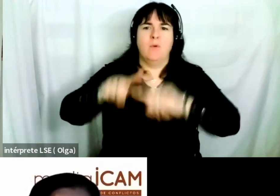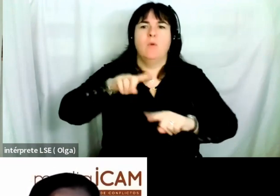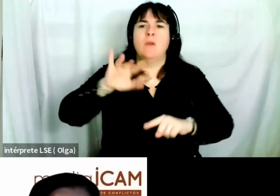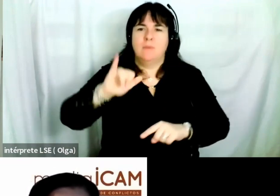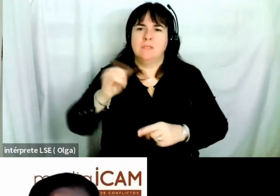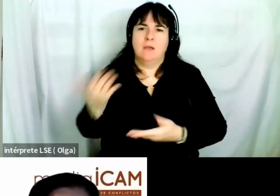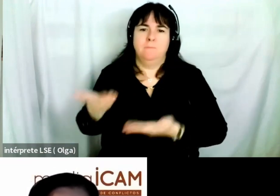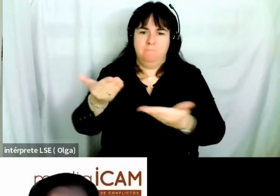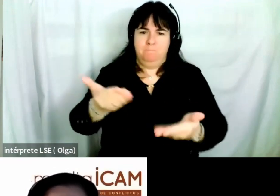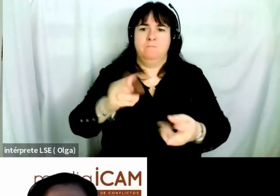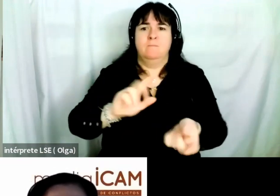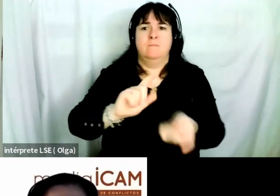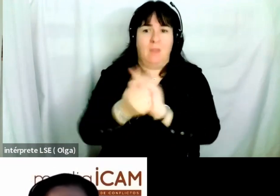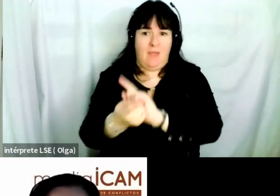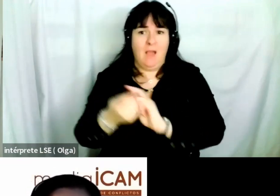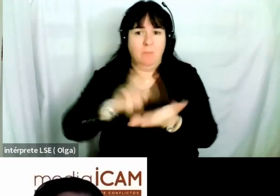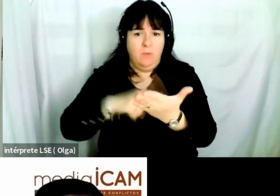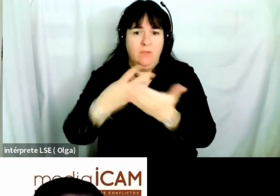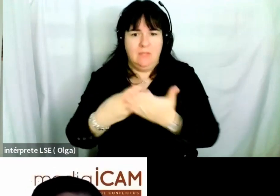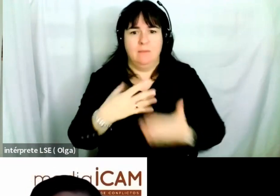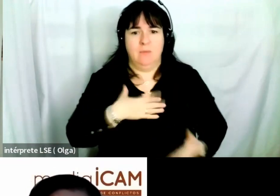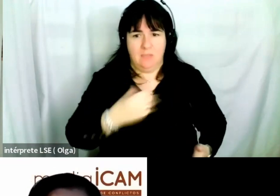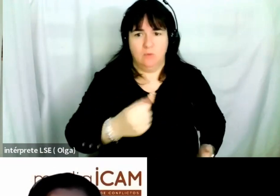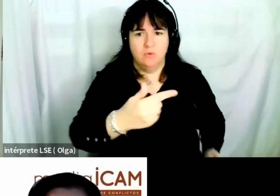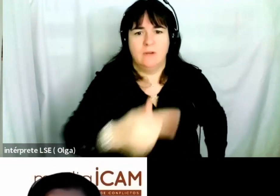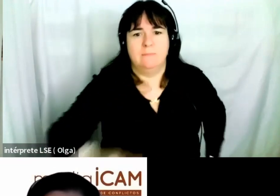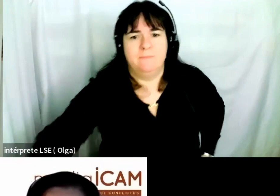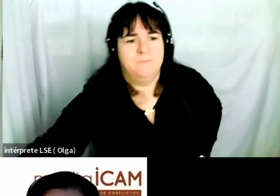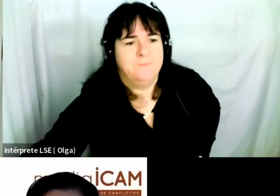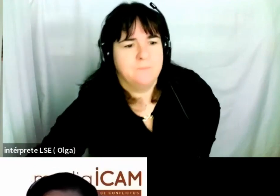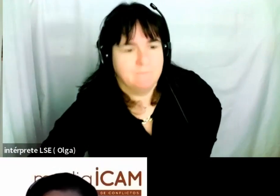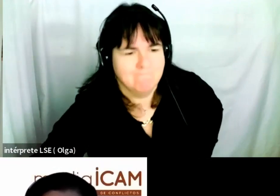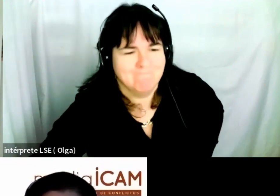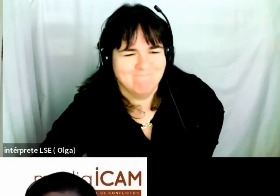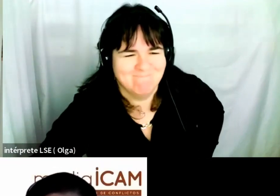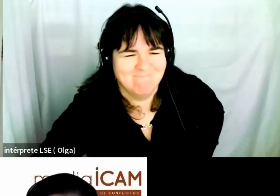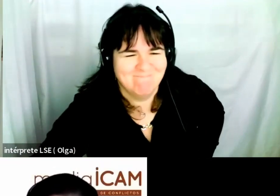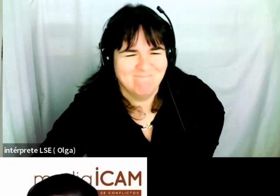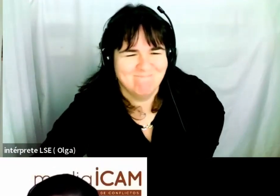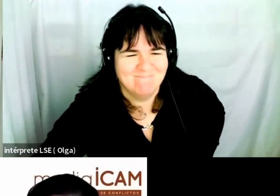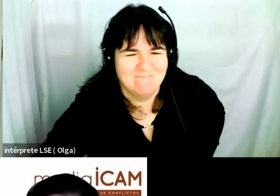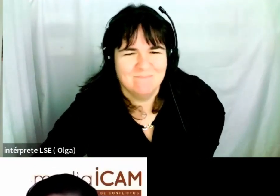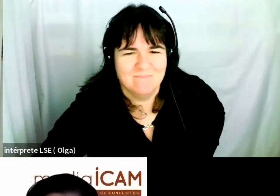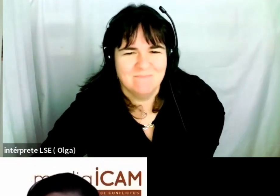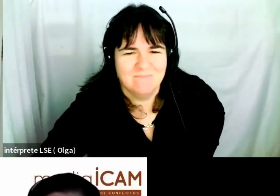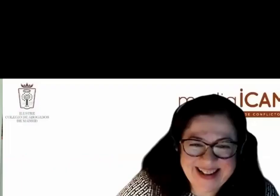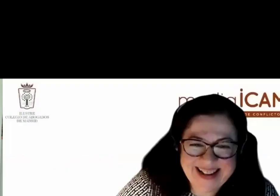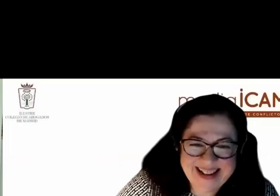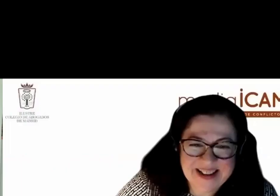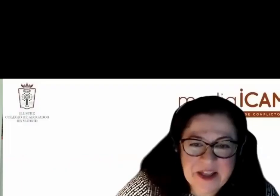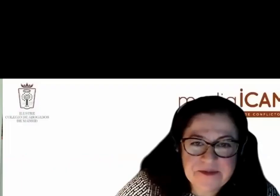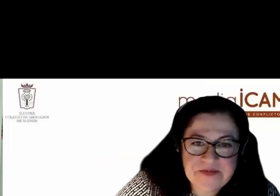bueno, pues especialmente recomendado. Vale. Hola, Anuska.